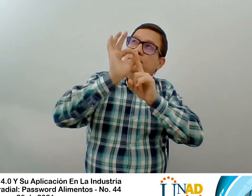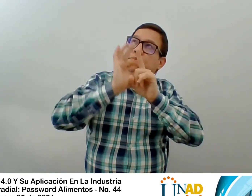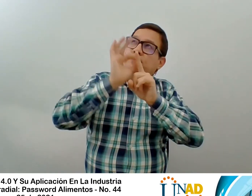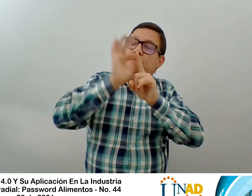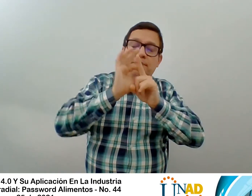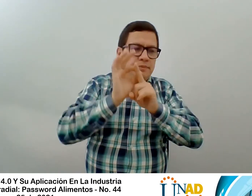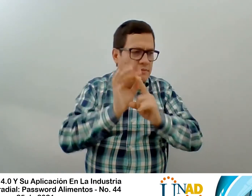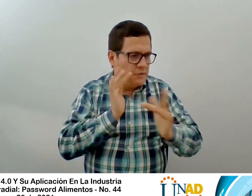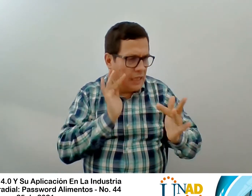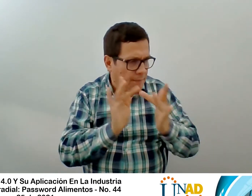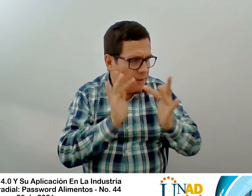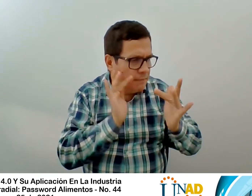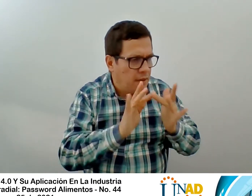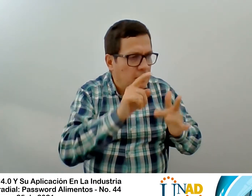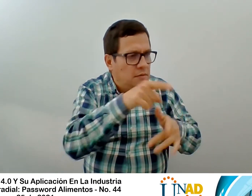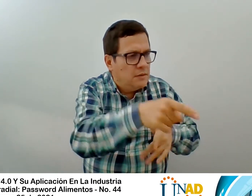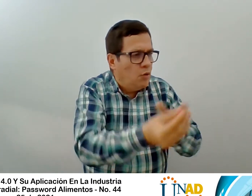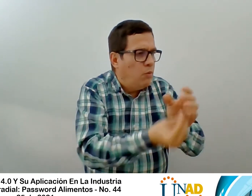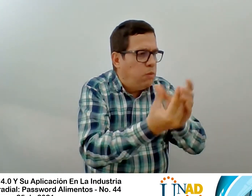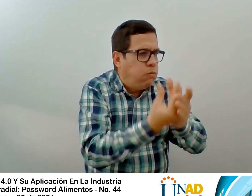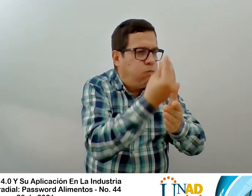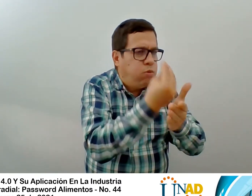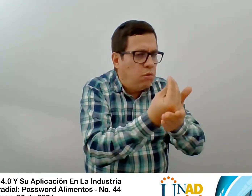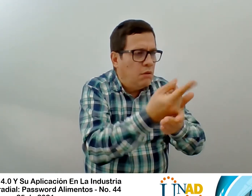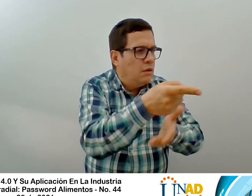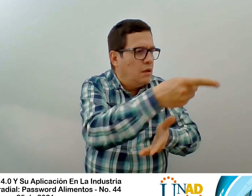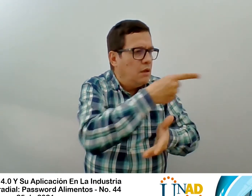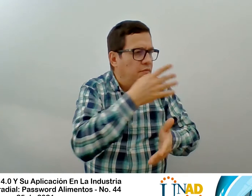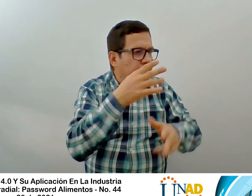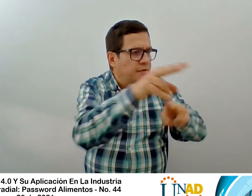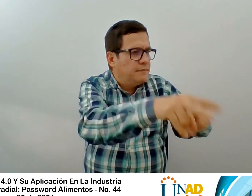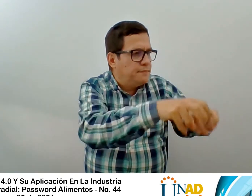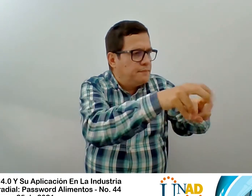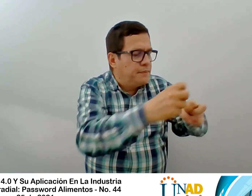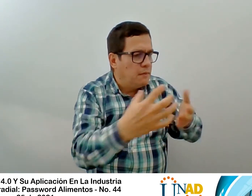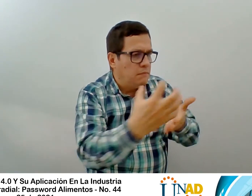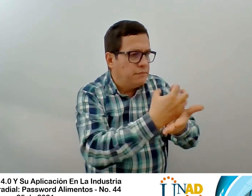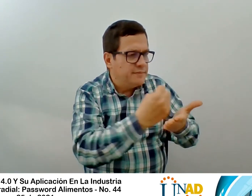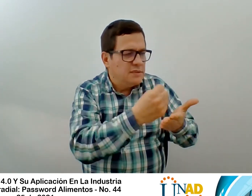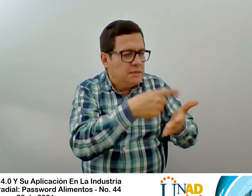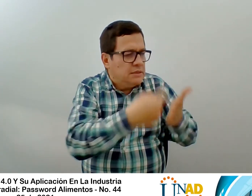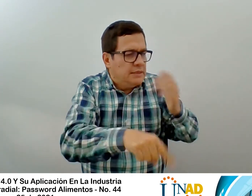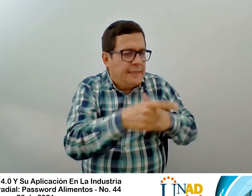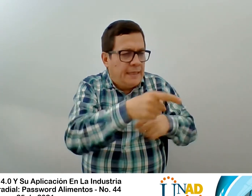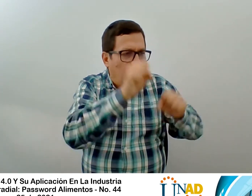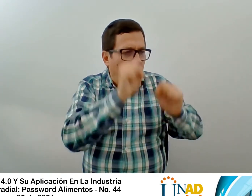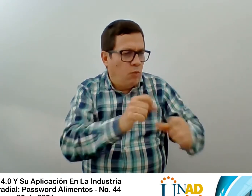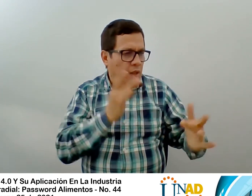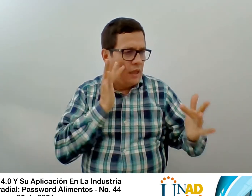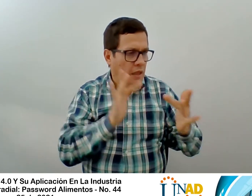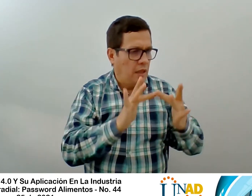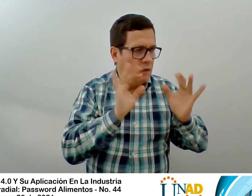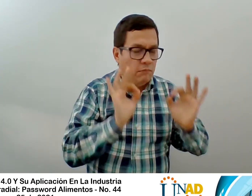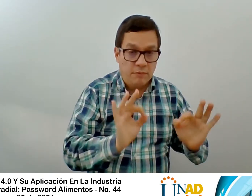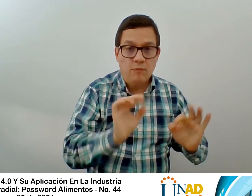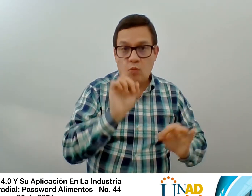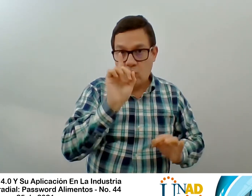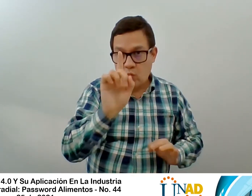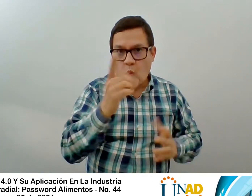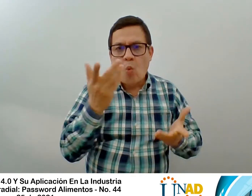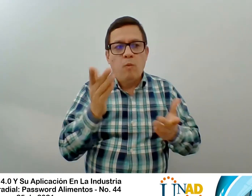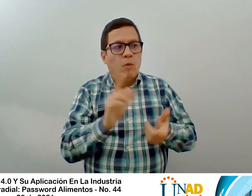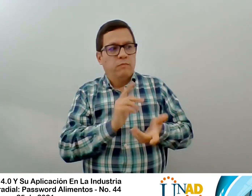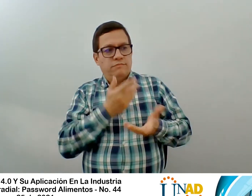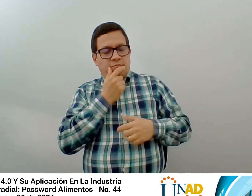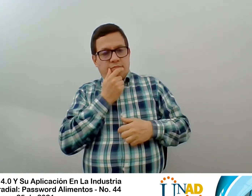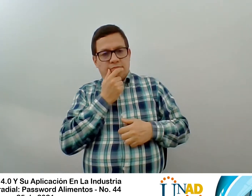acuerdo a las condiciones climáticas, qué tipo de materia prima o qué tipo de producto vamos a obtener allí en el cultivo. Por un lado